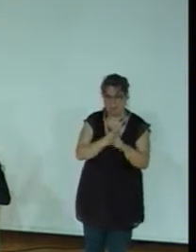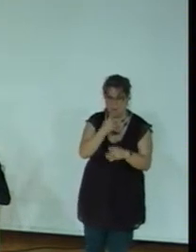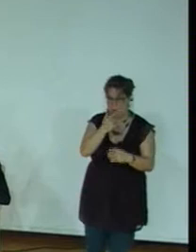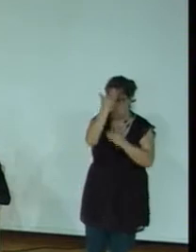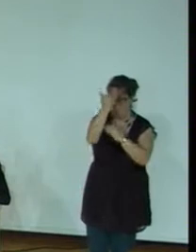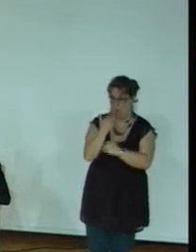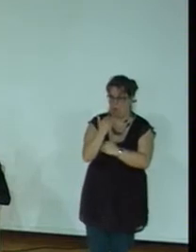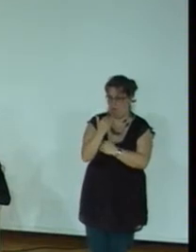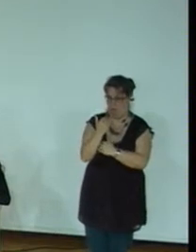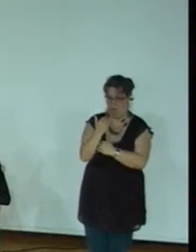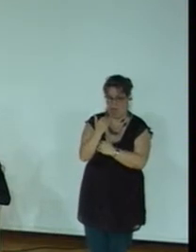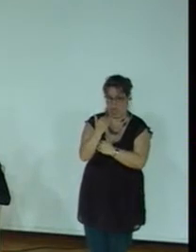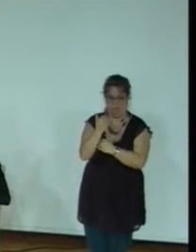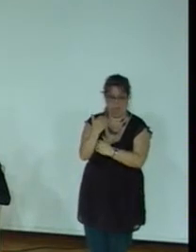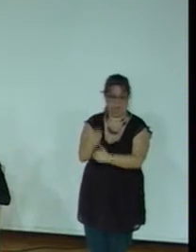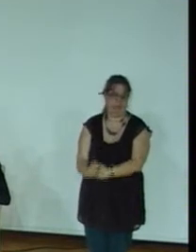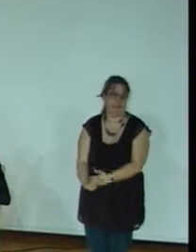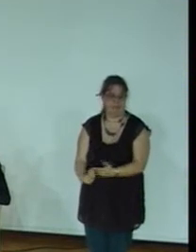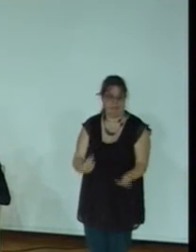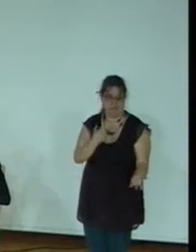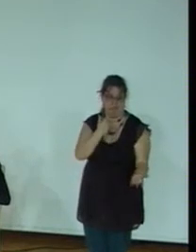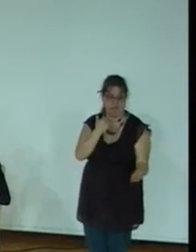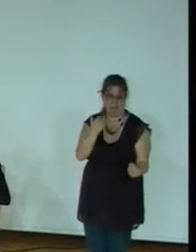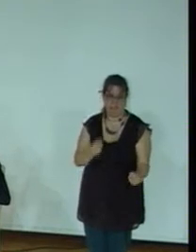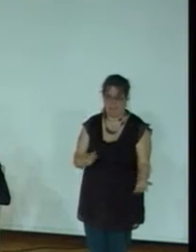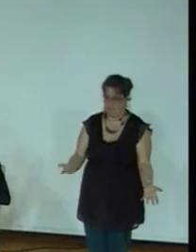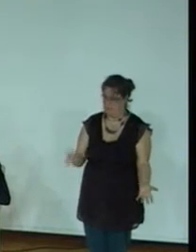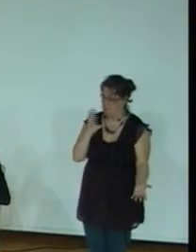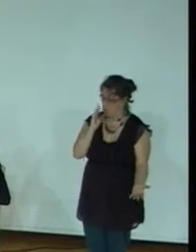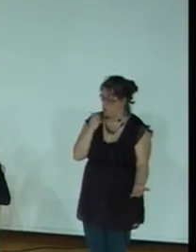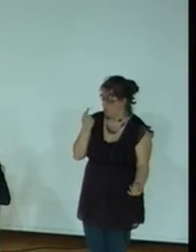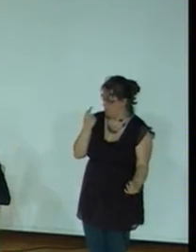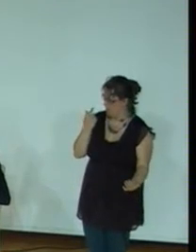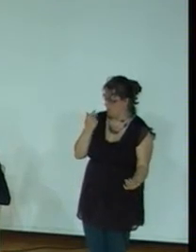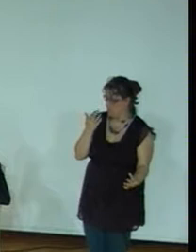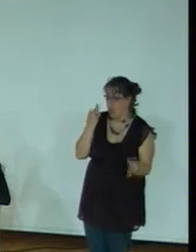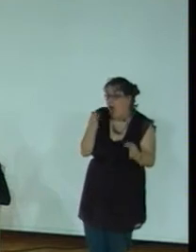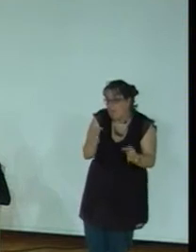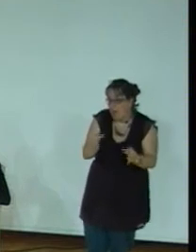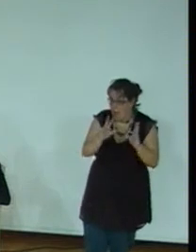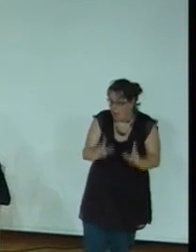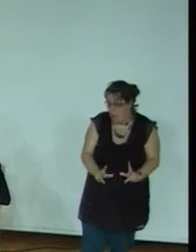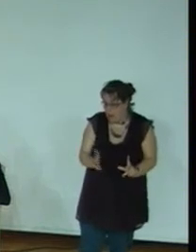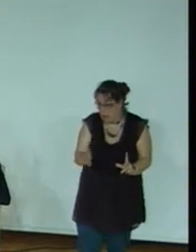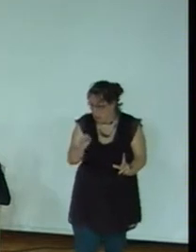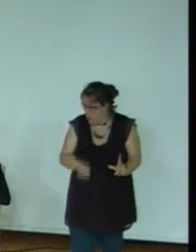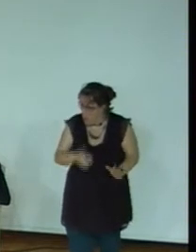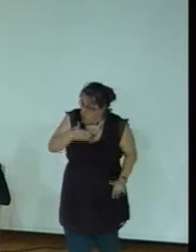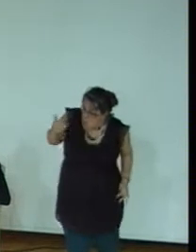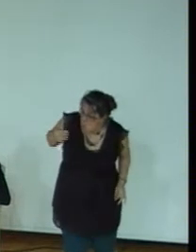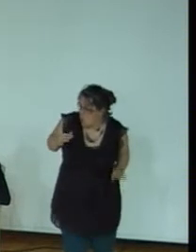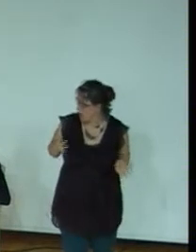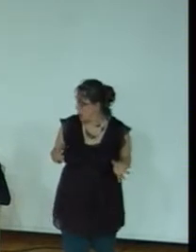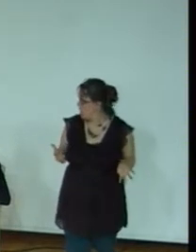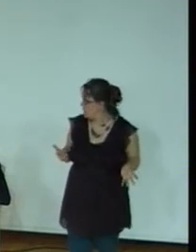protégé. Qu'est-ce qu'on peut faire? Alors, pour le coup, dans la sécurité informatique, c'est plutôt une question de technique. Qu'est-ce qu'on peut faire pour